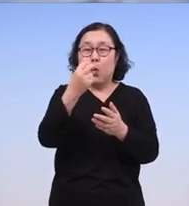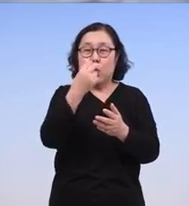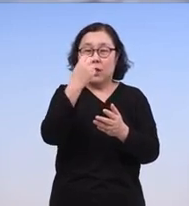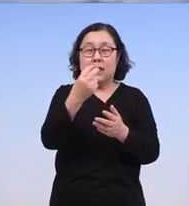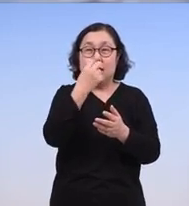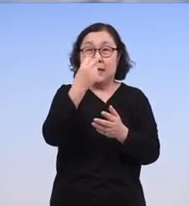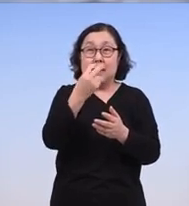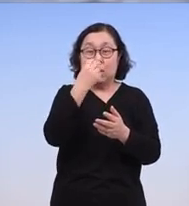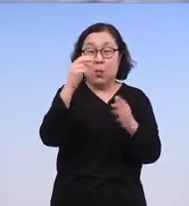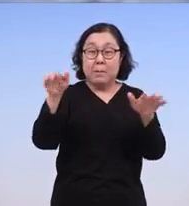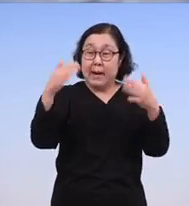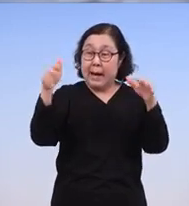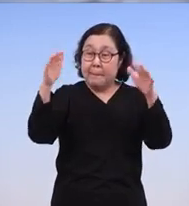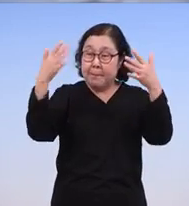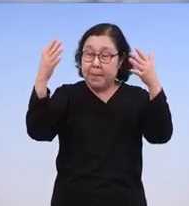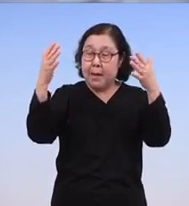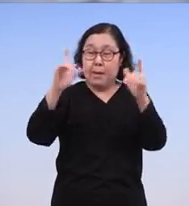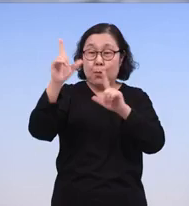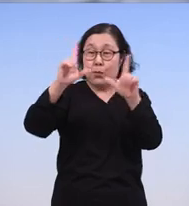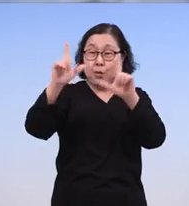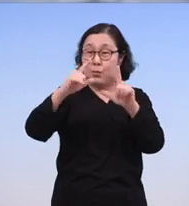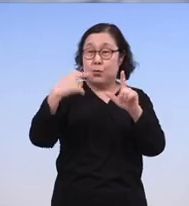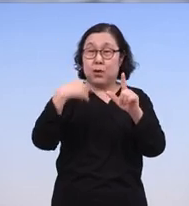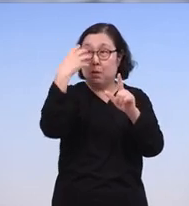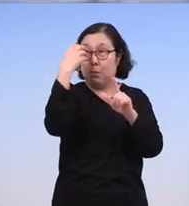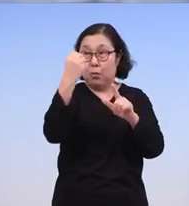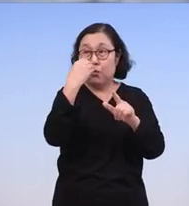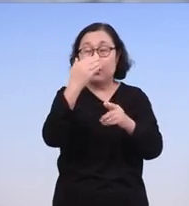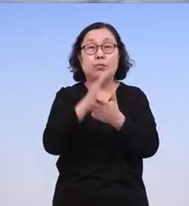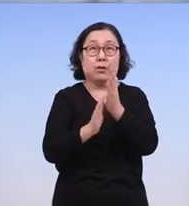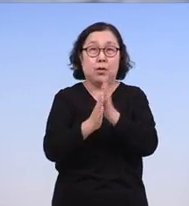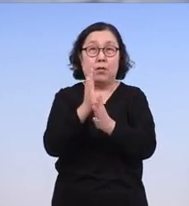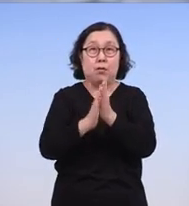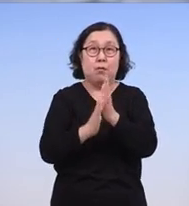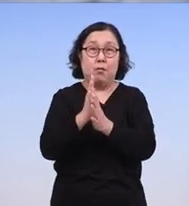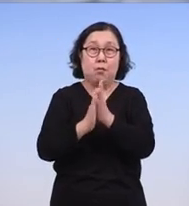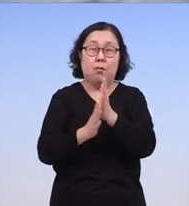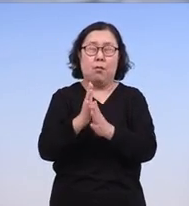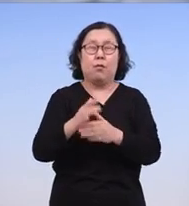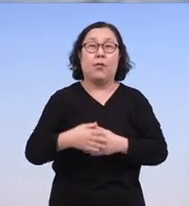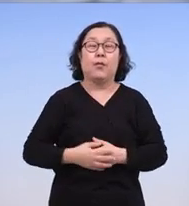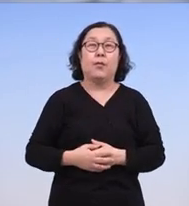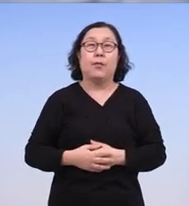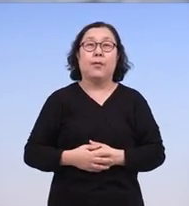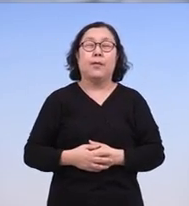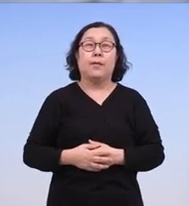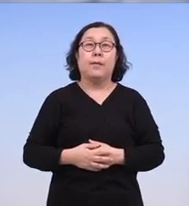거를 한번 내 눈으로 보여주면 내가 믿겠다. 그 설명할 길이 없어요.